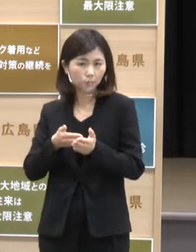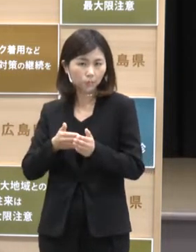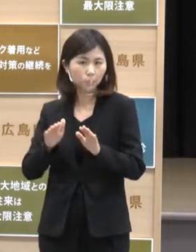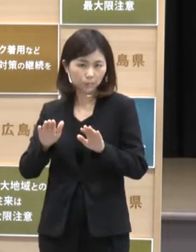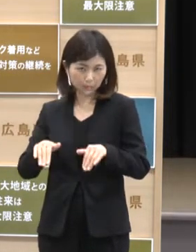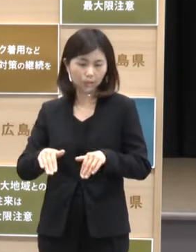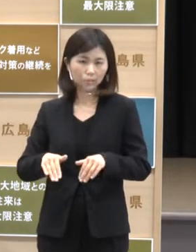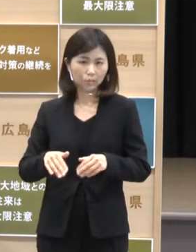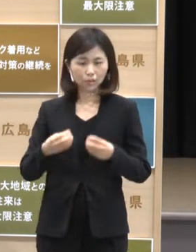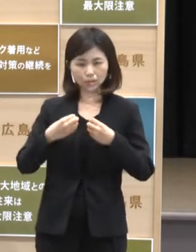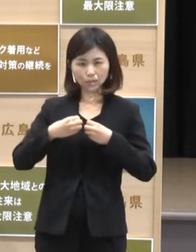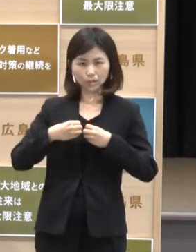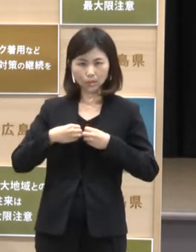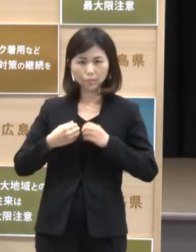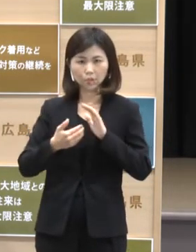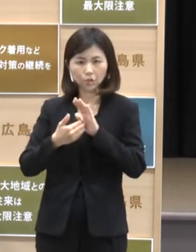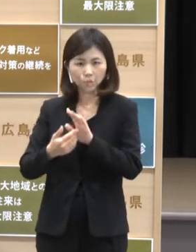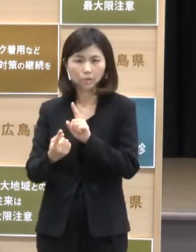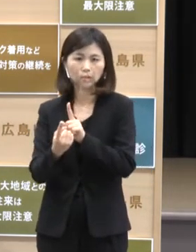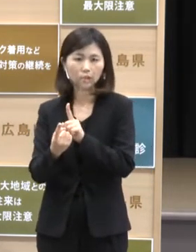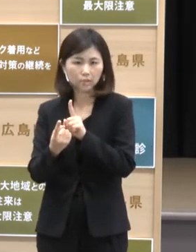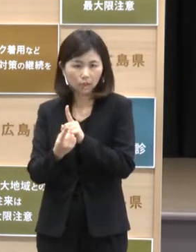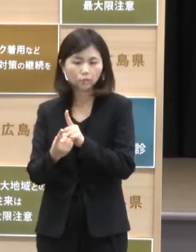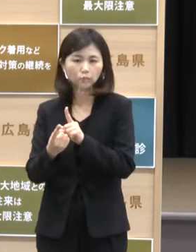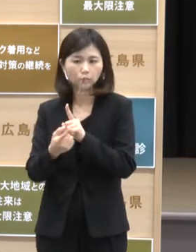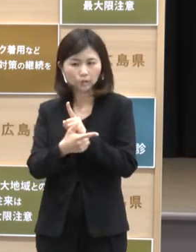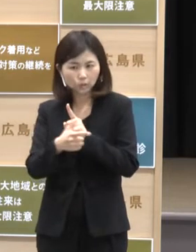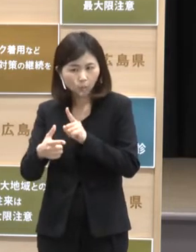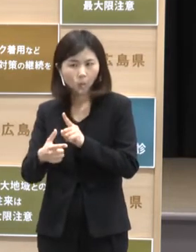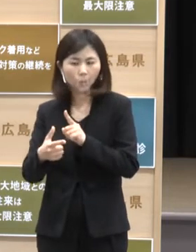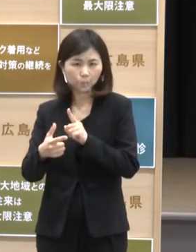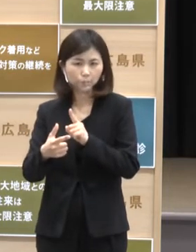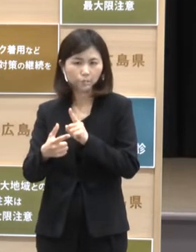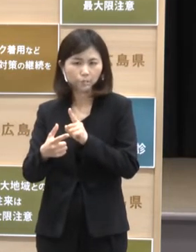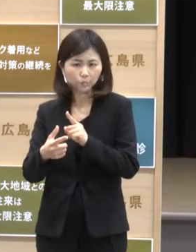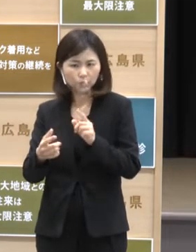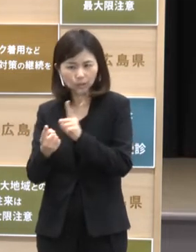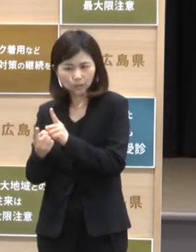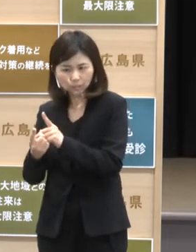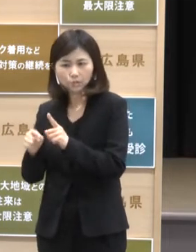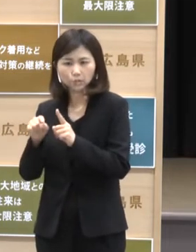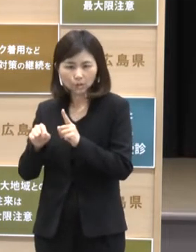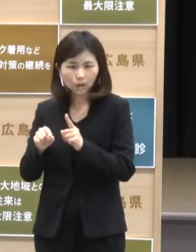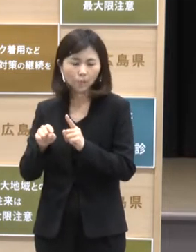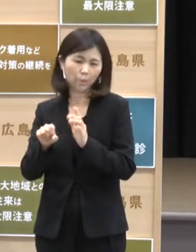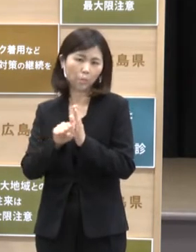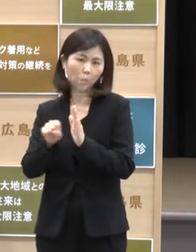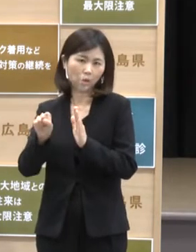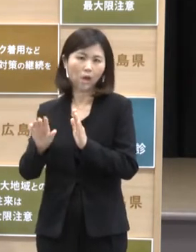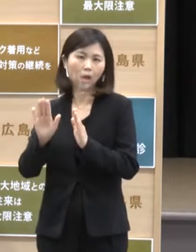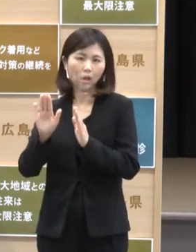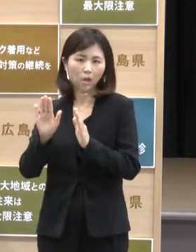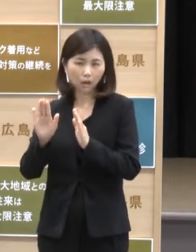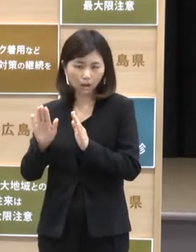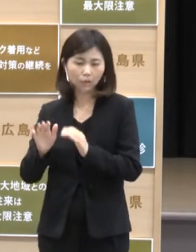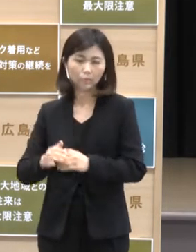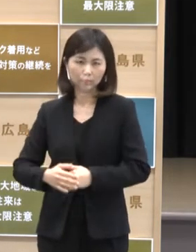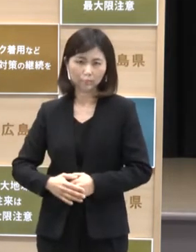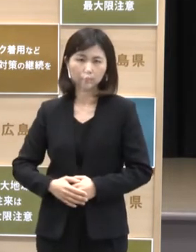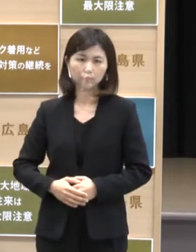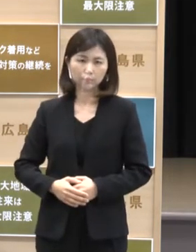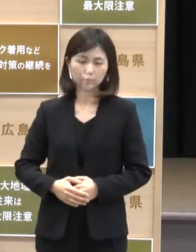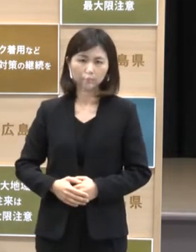防止対策は重ねて行うことで、より効果が、より高い効果が発揮されると